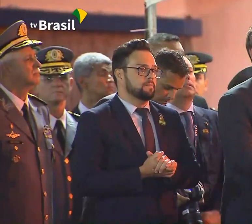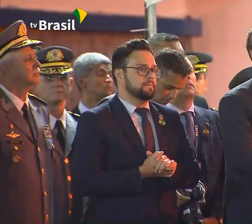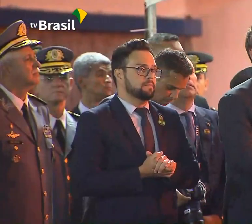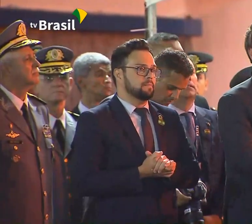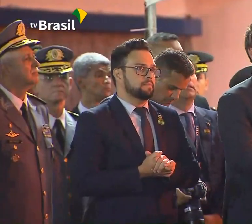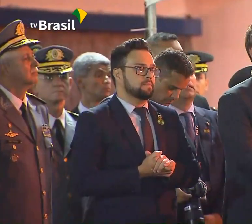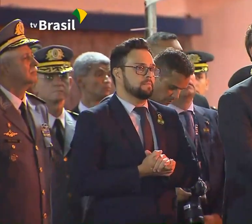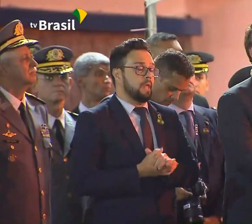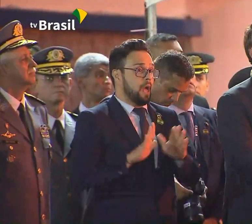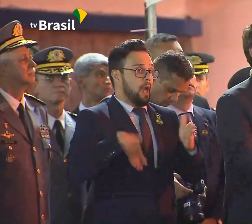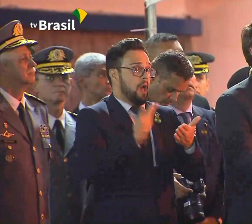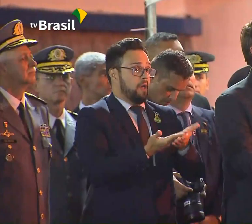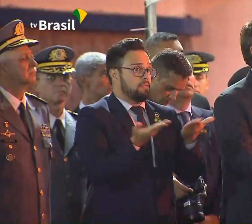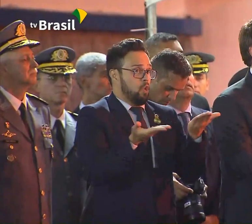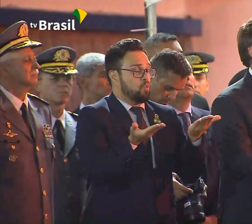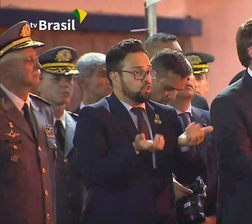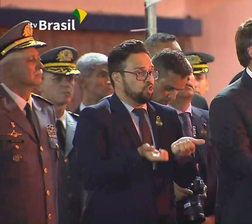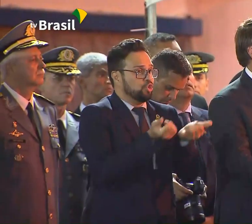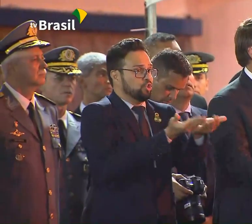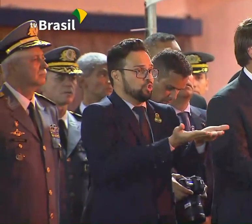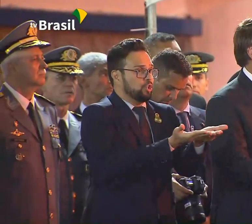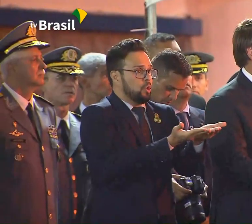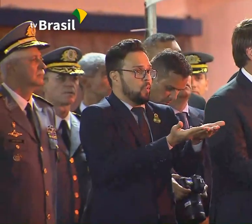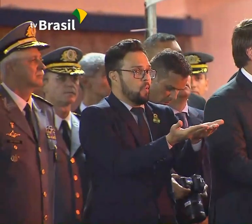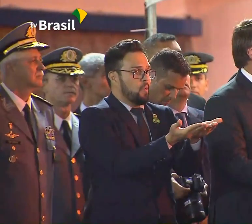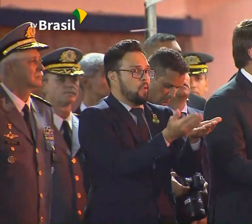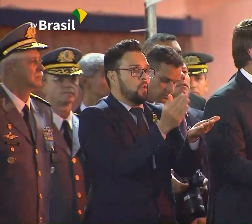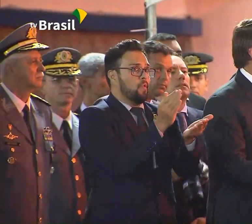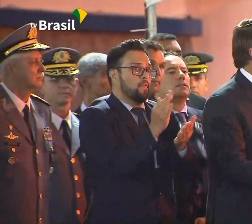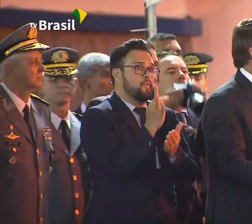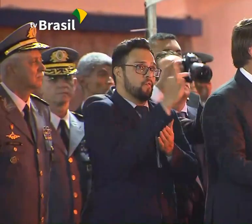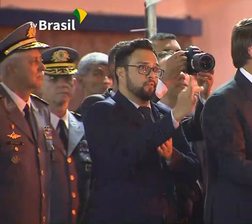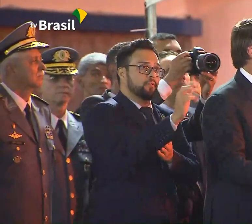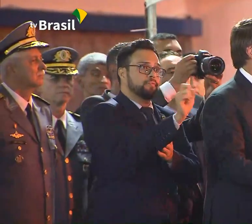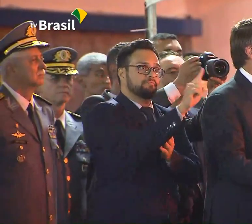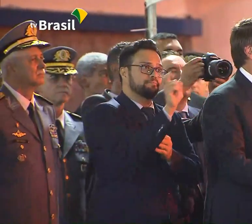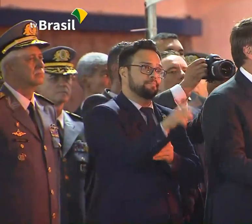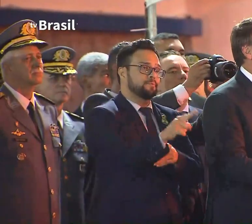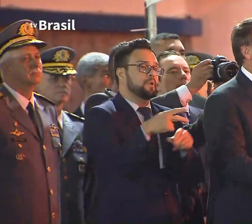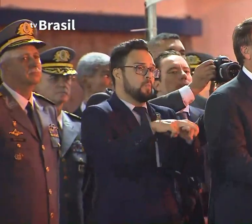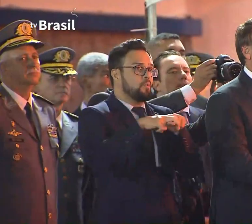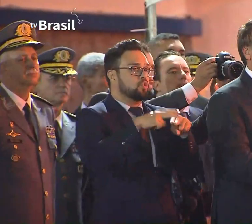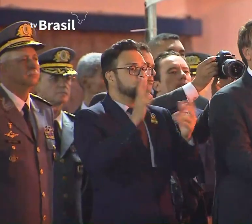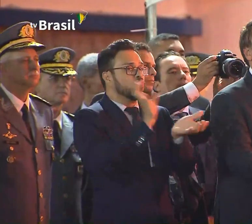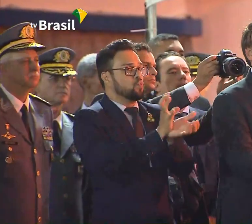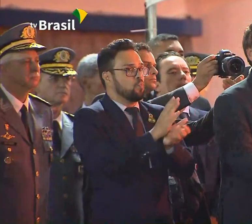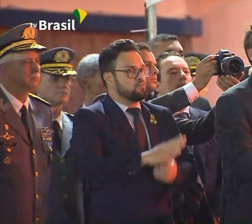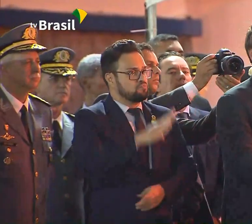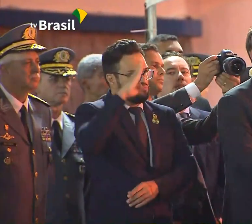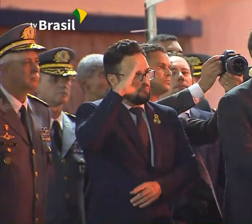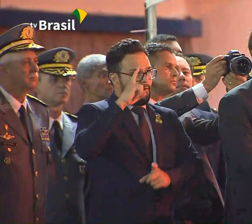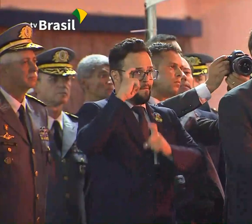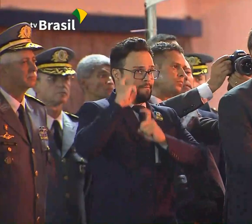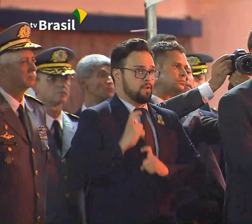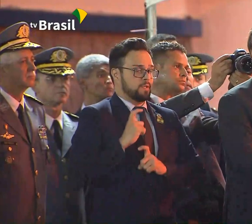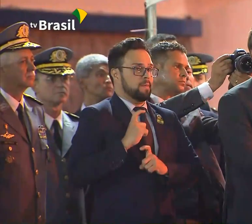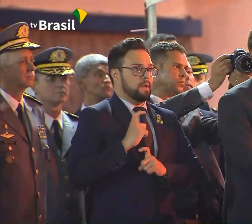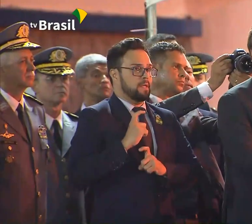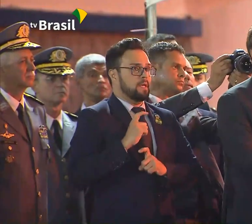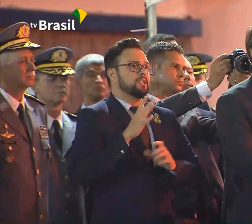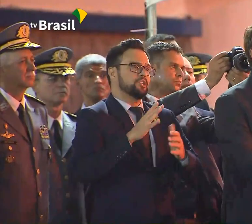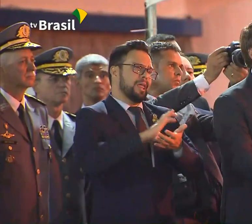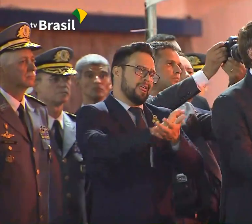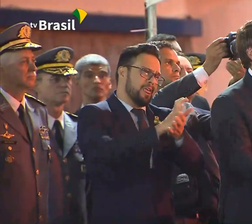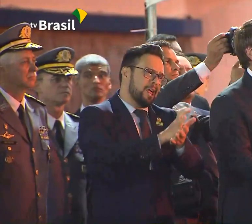entregamos até o momento, o nosso futuro não seria esse. As Forças Armadas, ao longo de décadas, foi